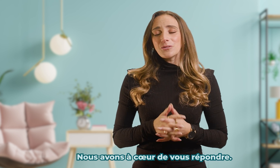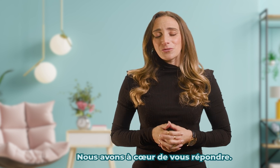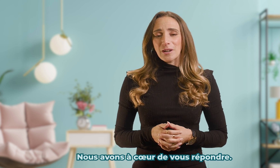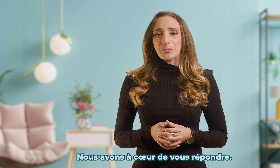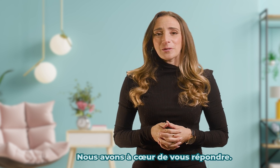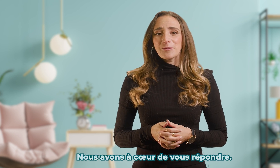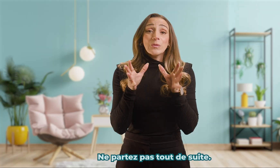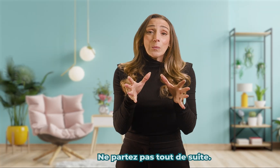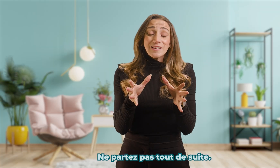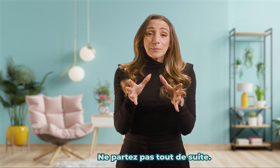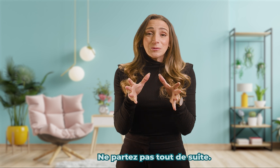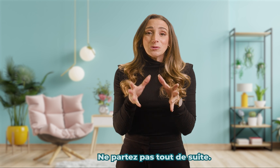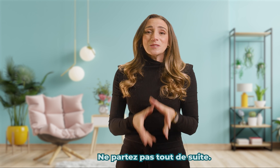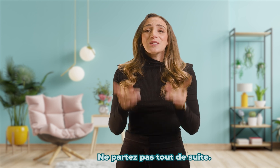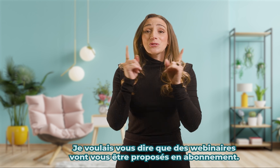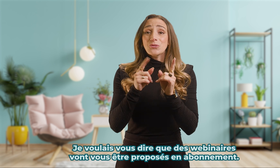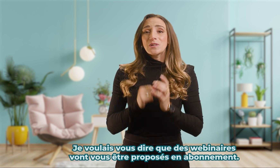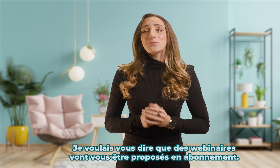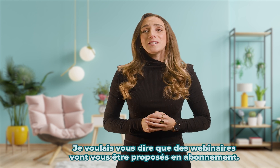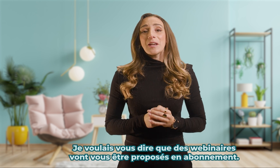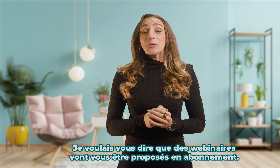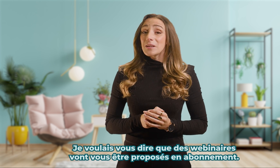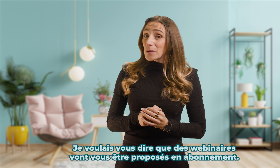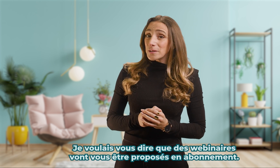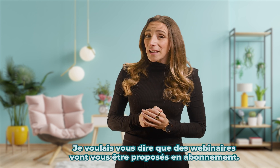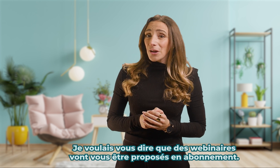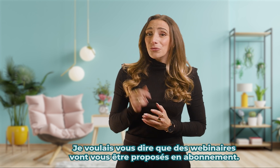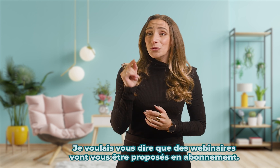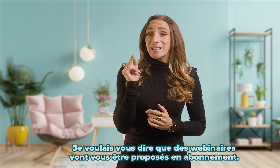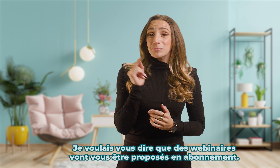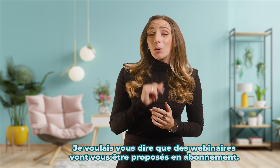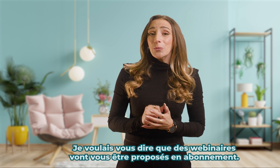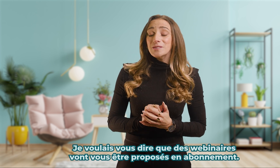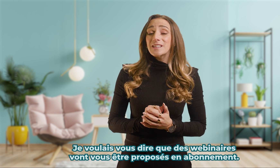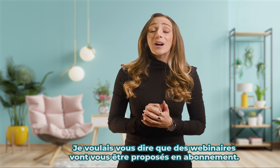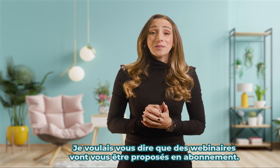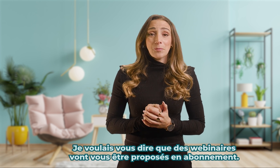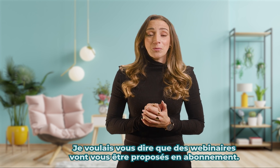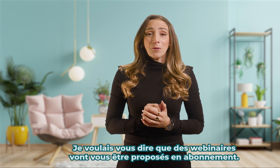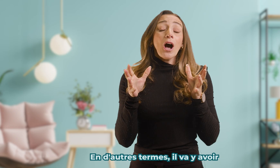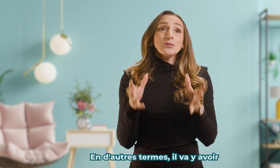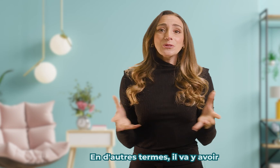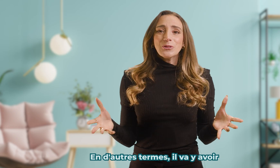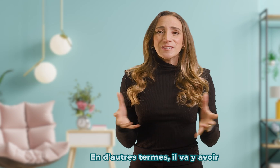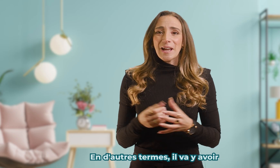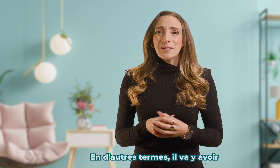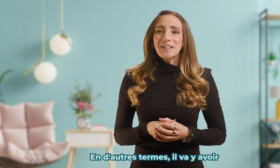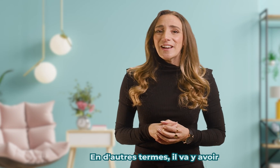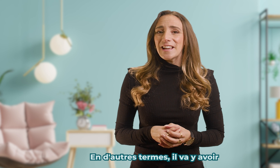vous répondre. Ne partez pas tout de suite. Je voulais vous dire que des webinaires vont vous être proposés en abonnement. En d'autres termes, il va y